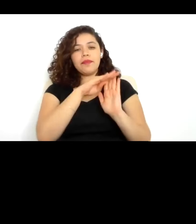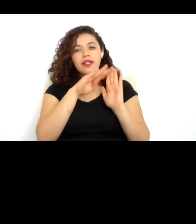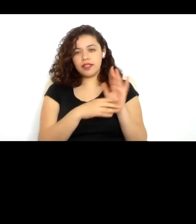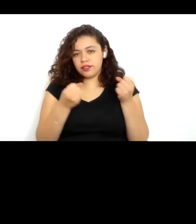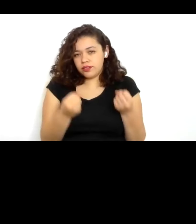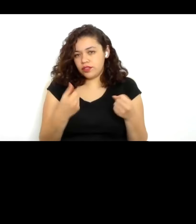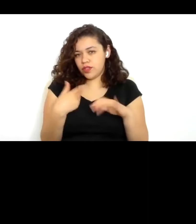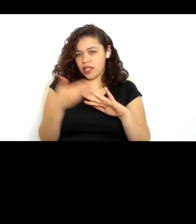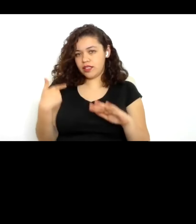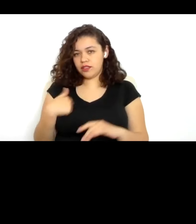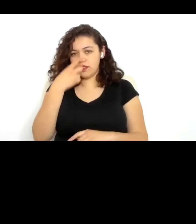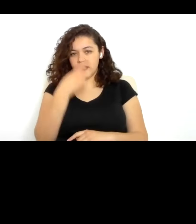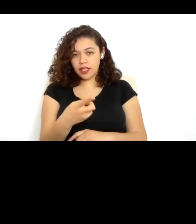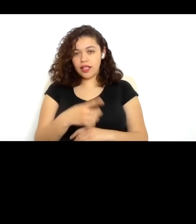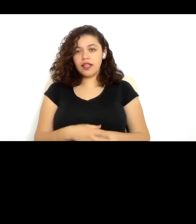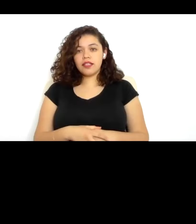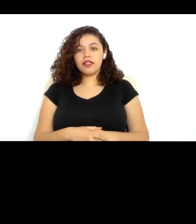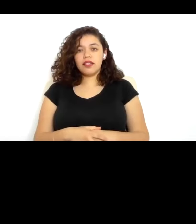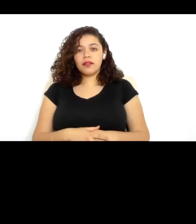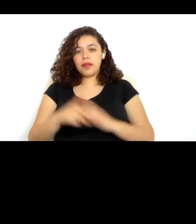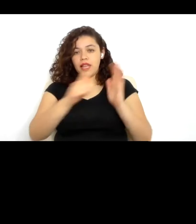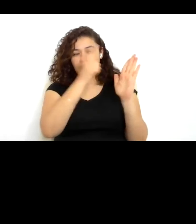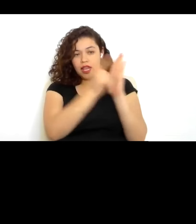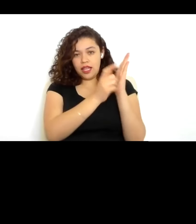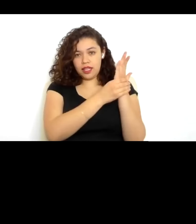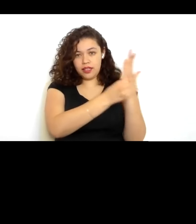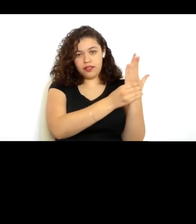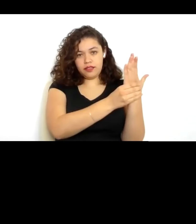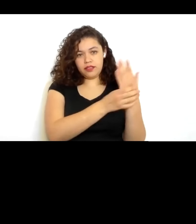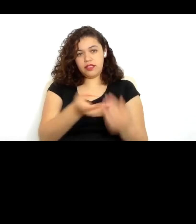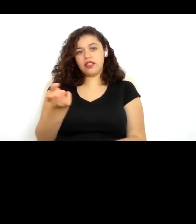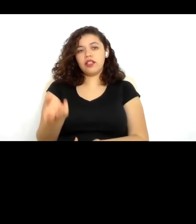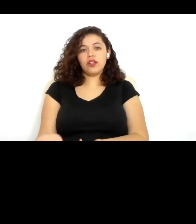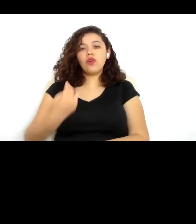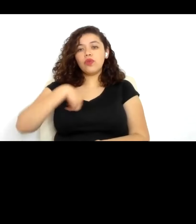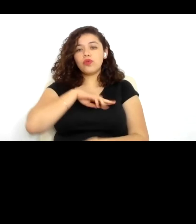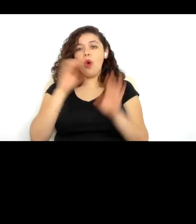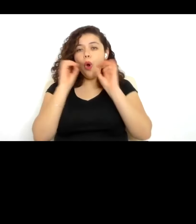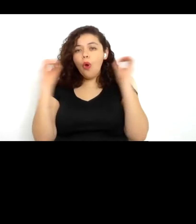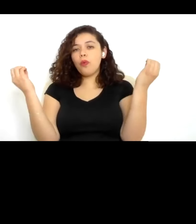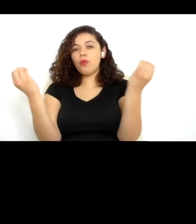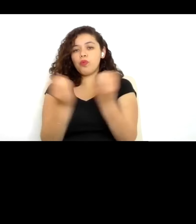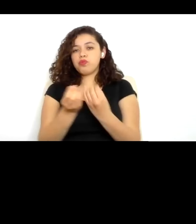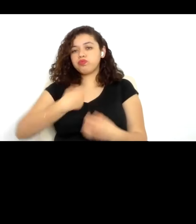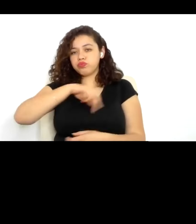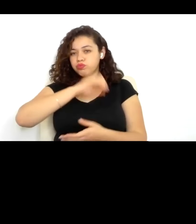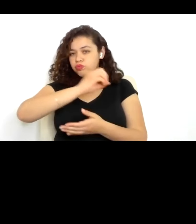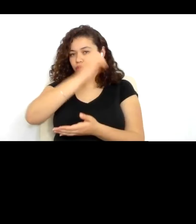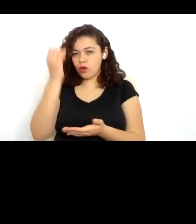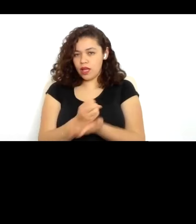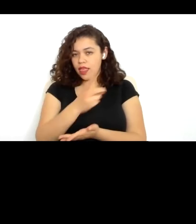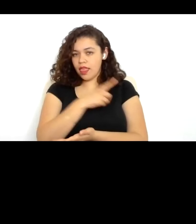comentaba anteriormente, que de acuerdo con la ley estamos las organizaciones obligadas a tener, y